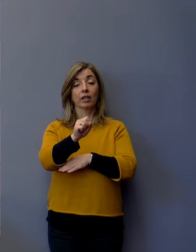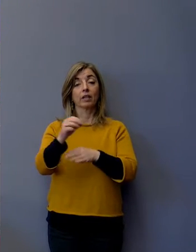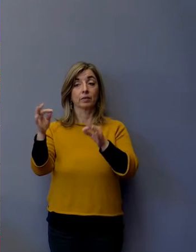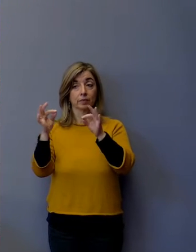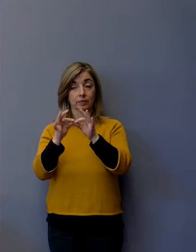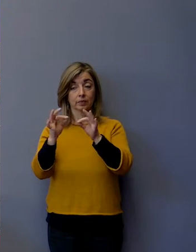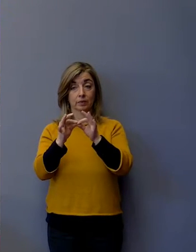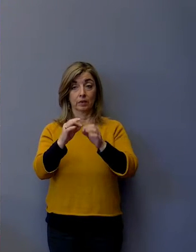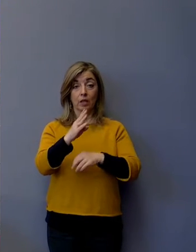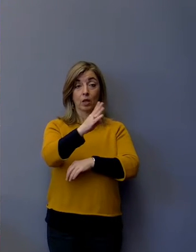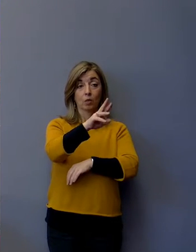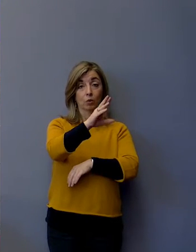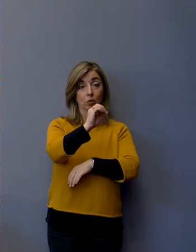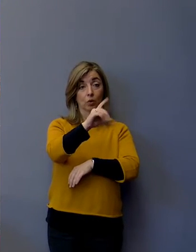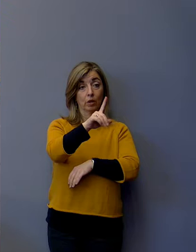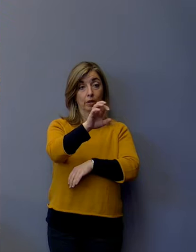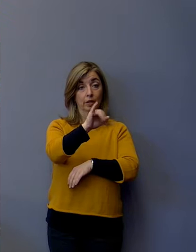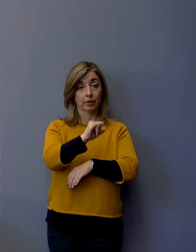consigliera bruccoleri